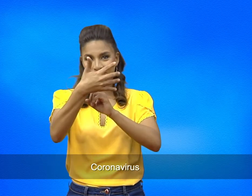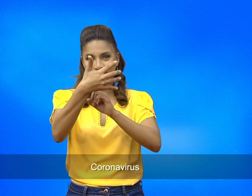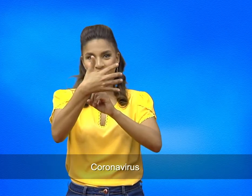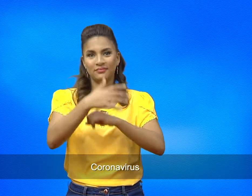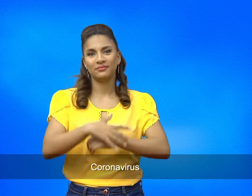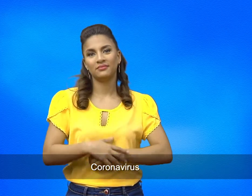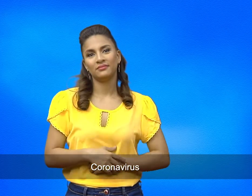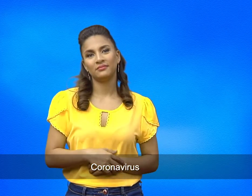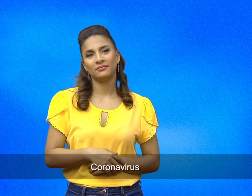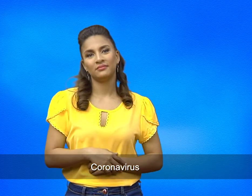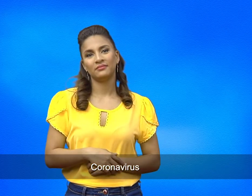coronavirus